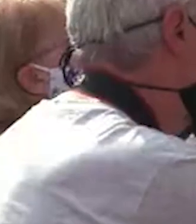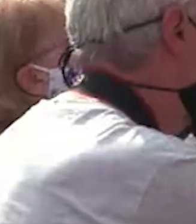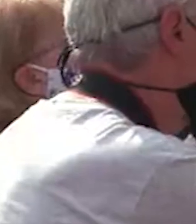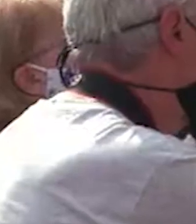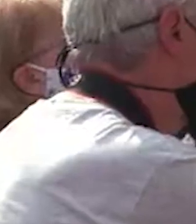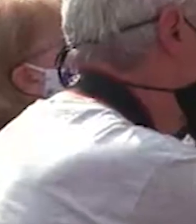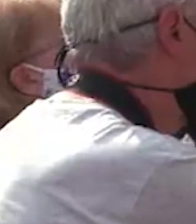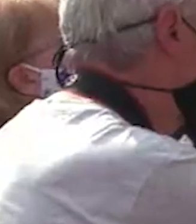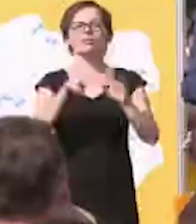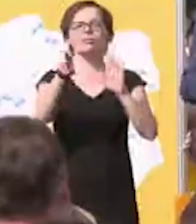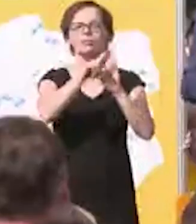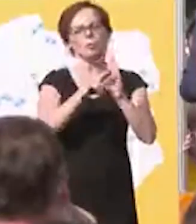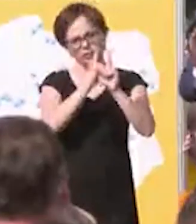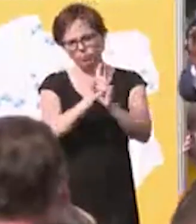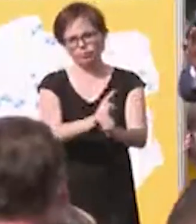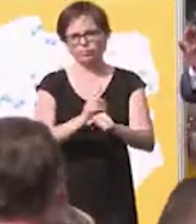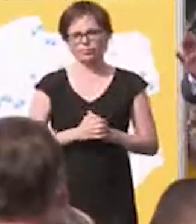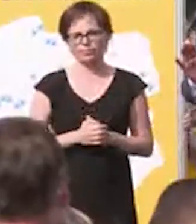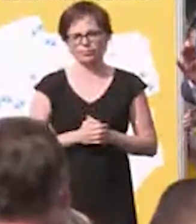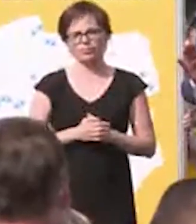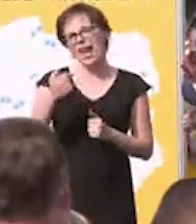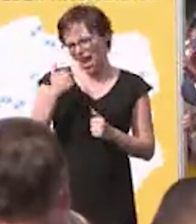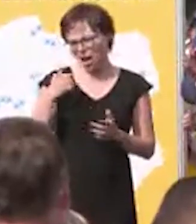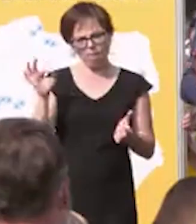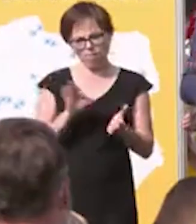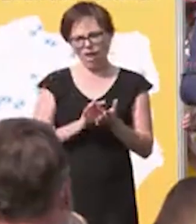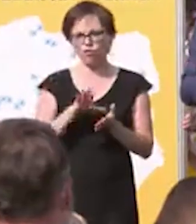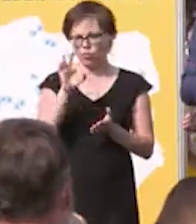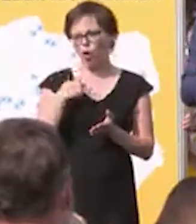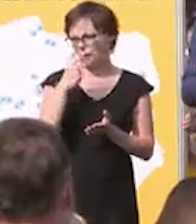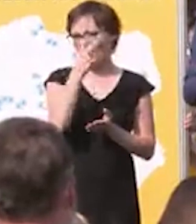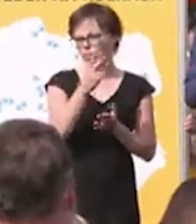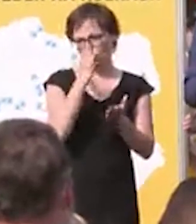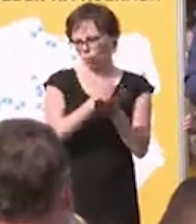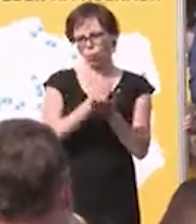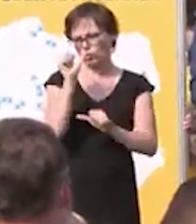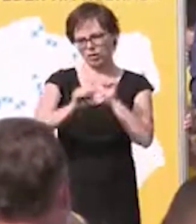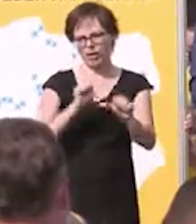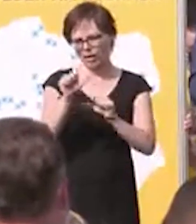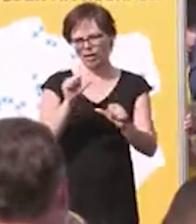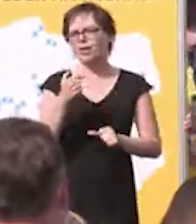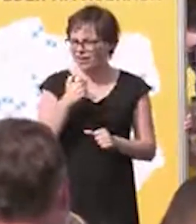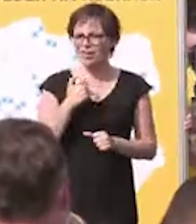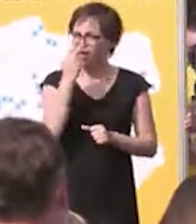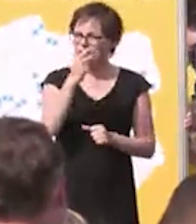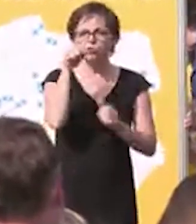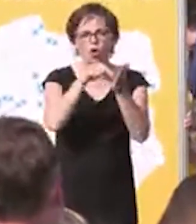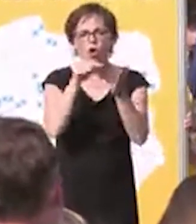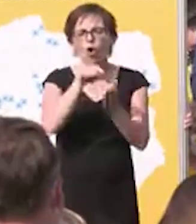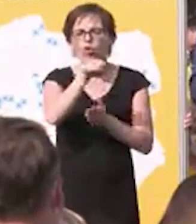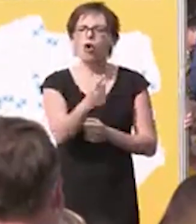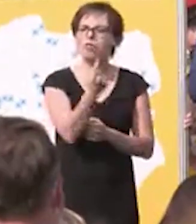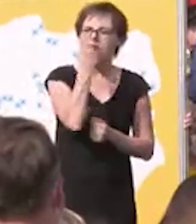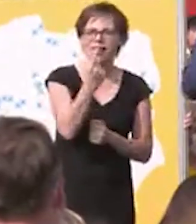I wiecie, mam pewność, bo obserwuję tę scenę od dawna, że to jest jedyny całościowy